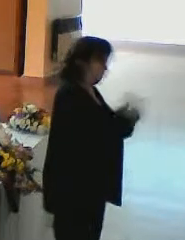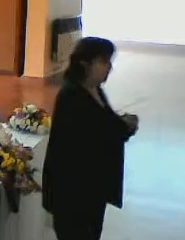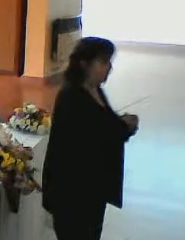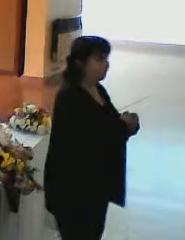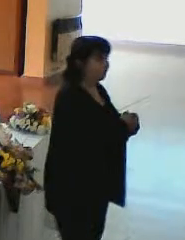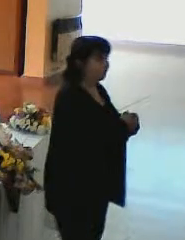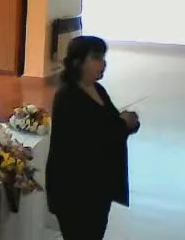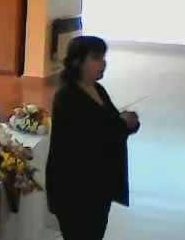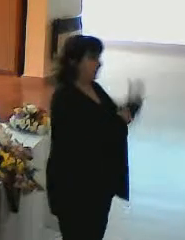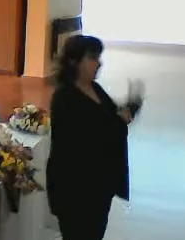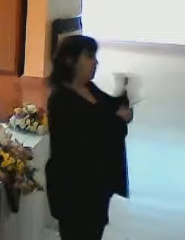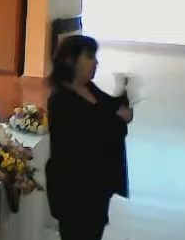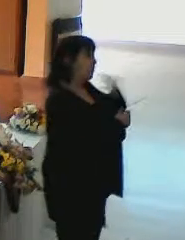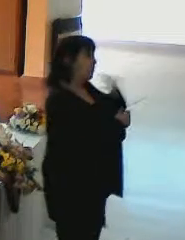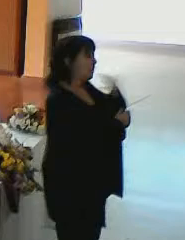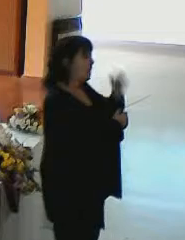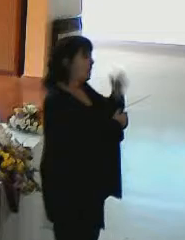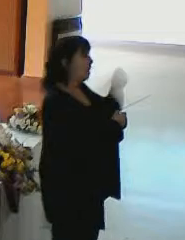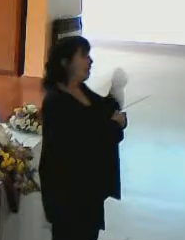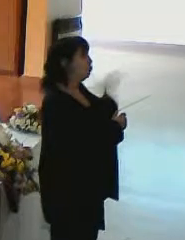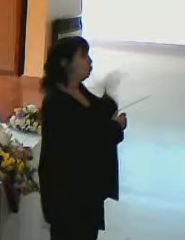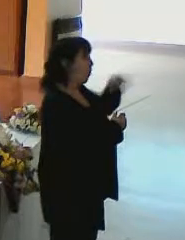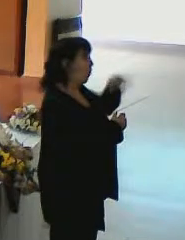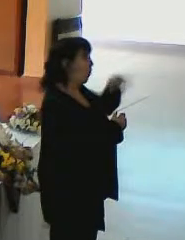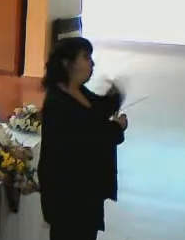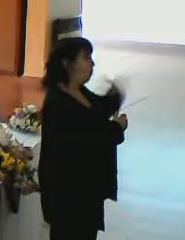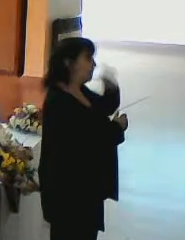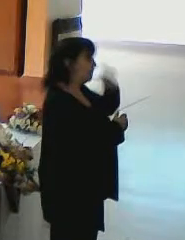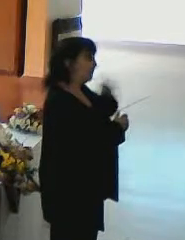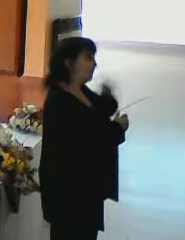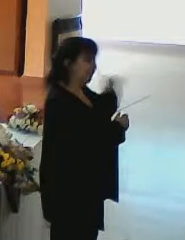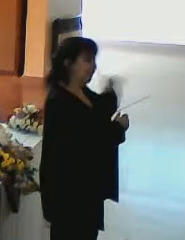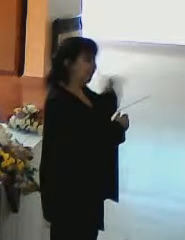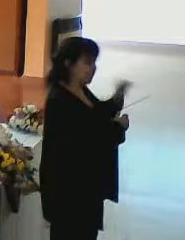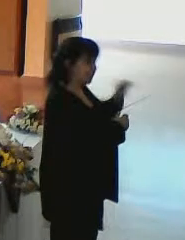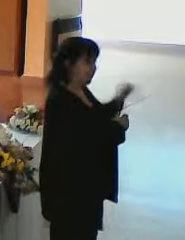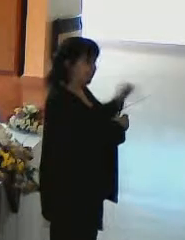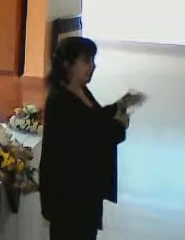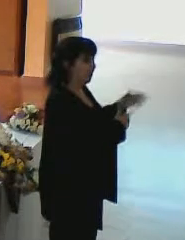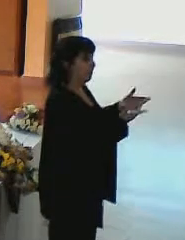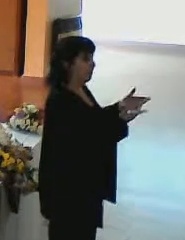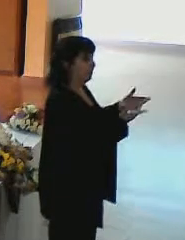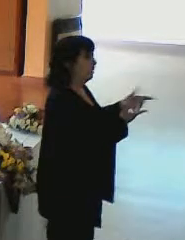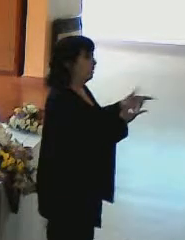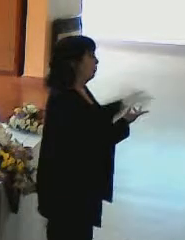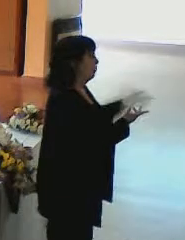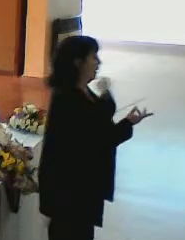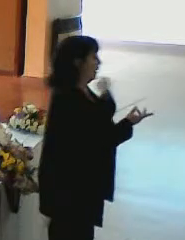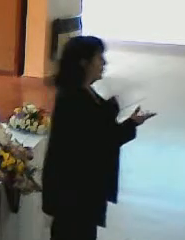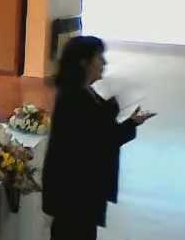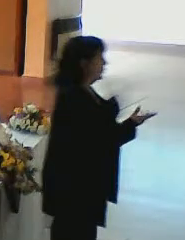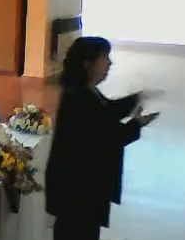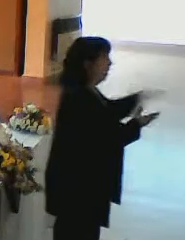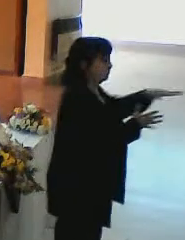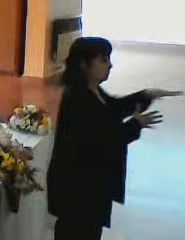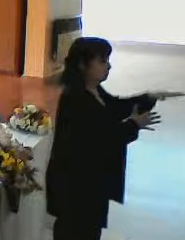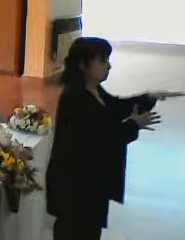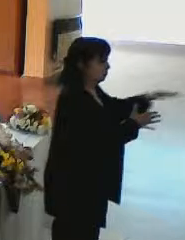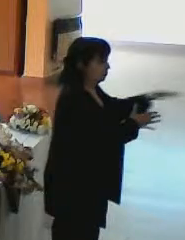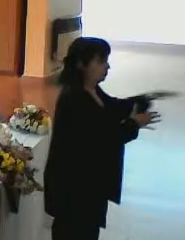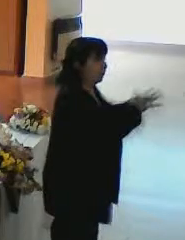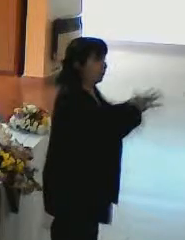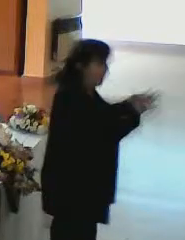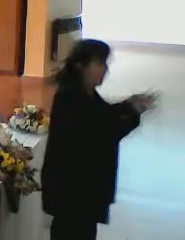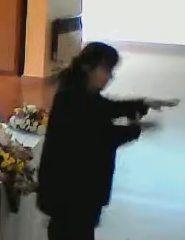La atomoxetina nosotros la estamos usando como droga de segunda línea en chicos que no responden, pero en general y por suerte